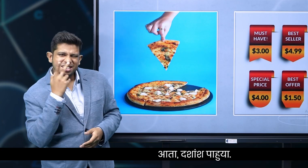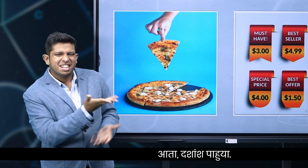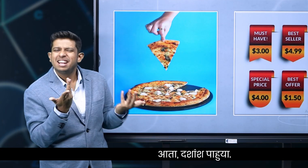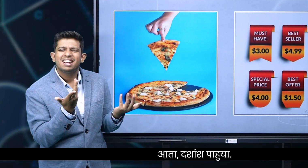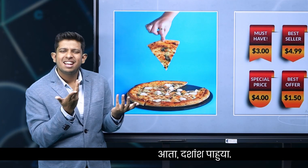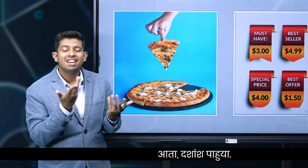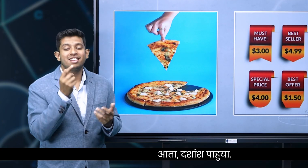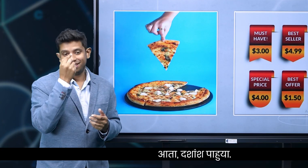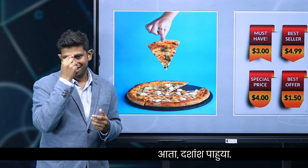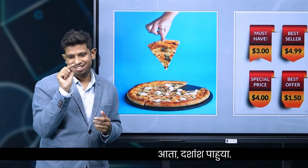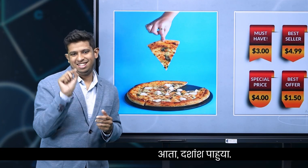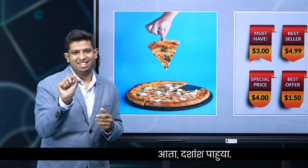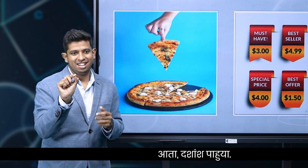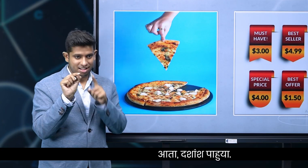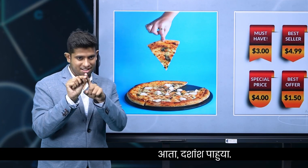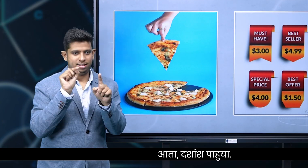आता दशांश पाहूया.